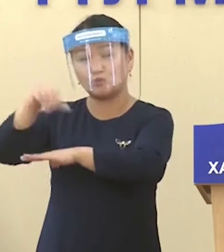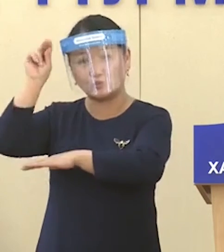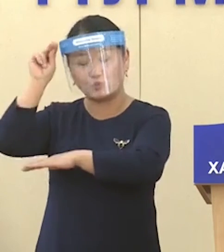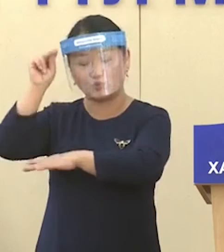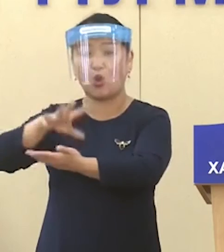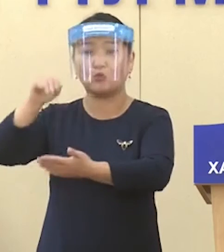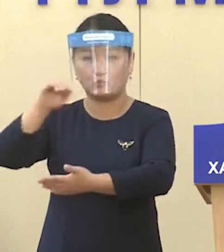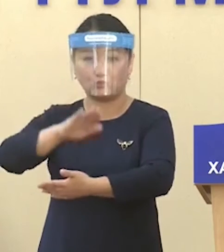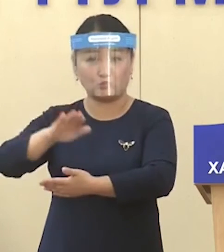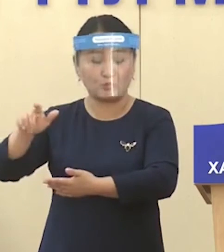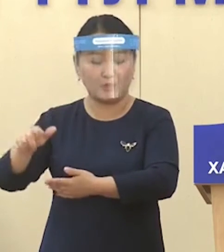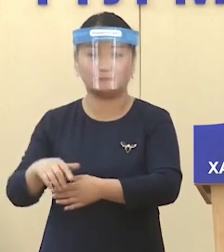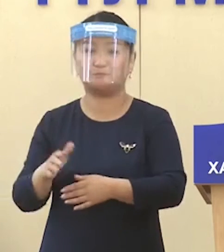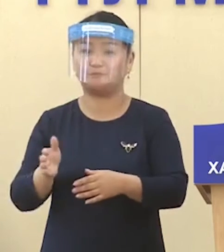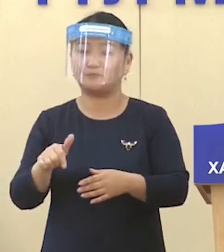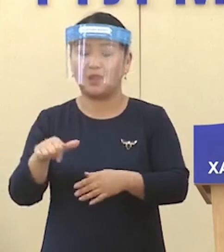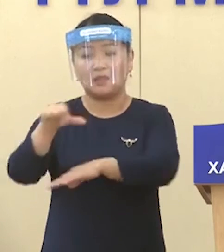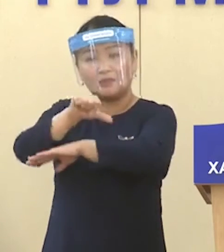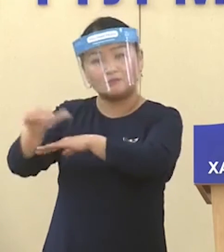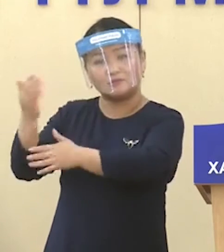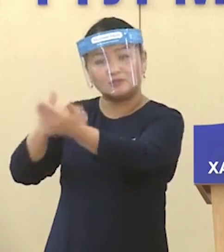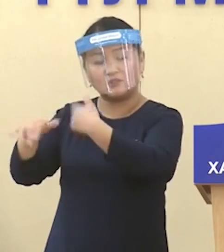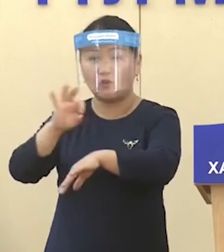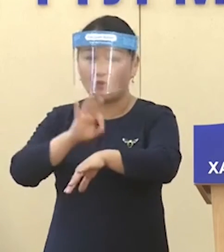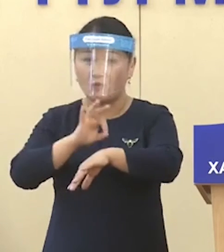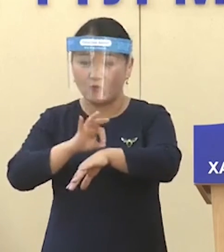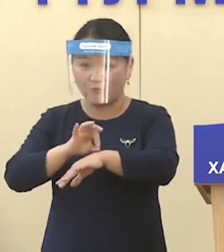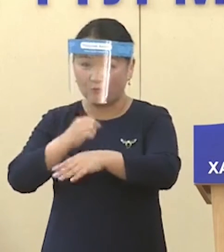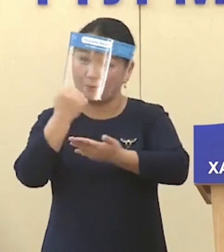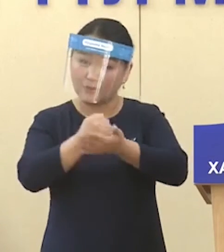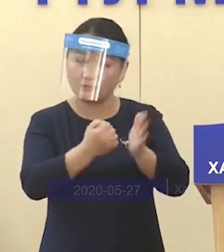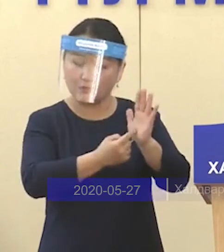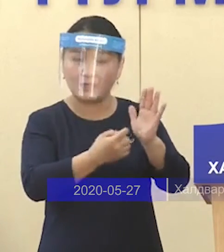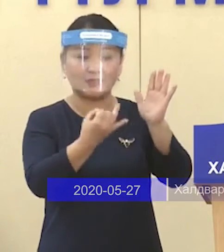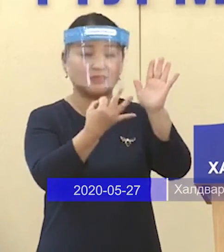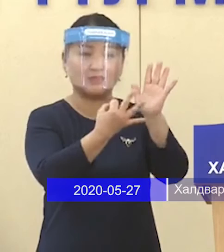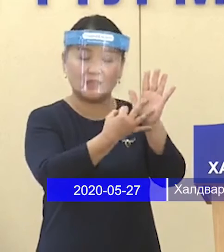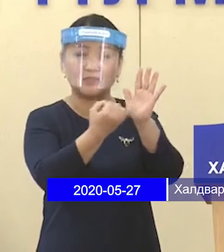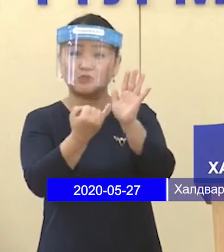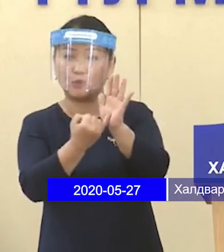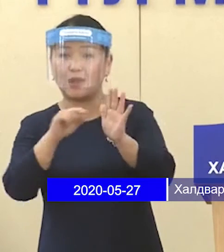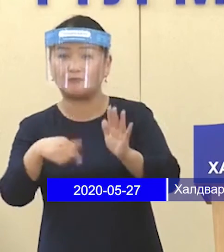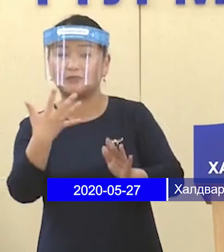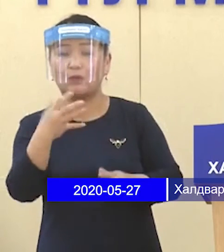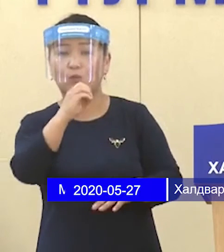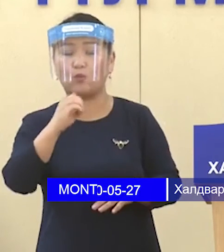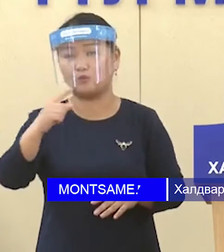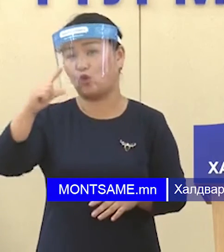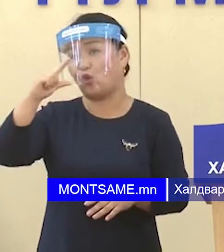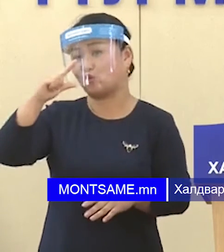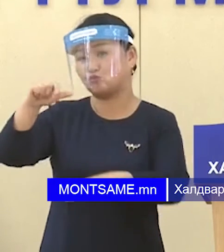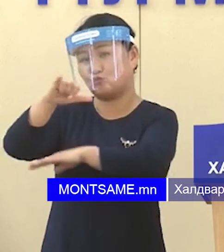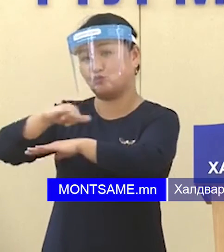улсын хувьд нийт зөөвөрлөгдөн орж ирсэж батлагдсан 148 тохиолдлын 94 нь эрэгтэй, 54 нь эмэгтэй хүн байна. Батлагдсан